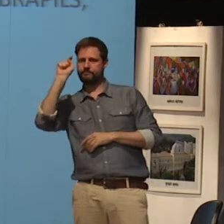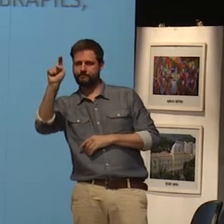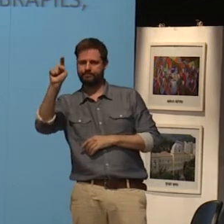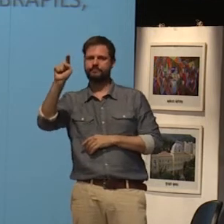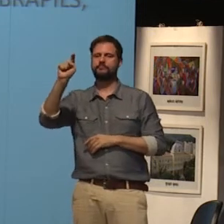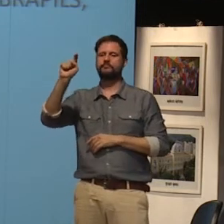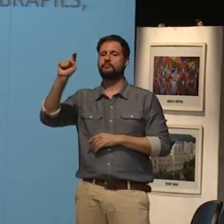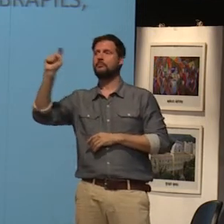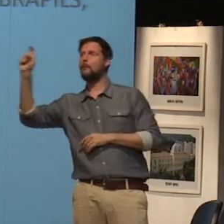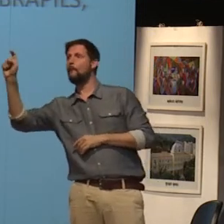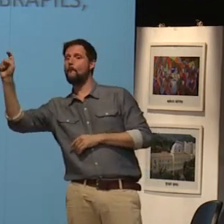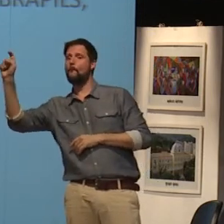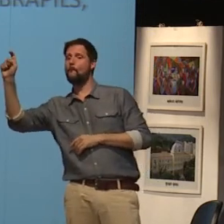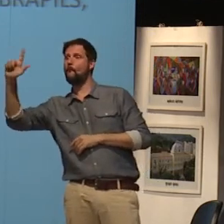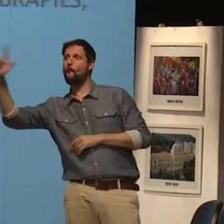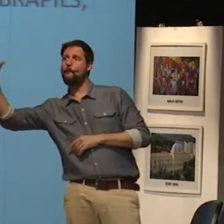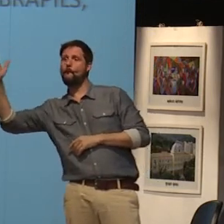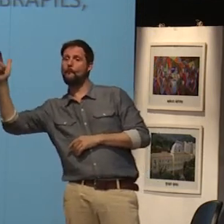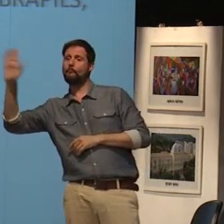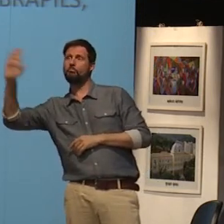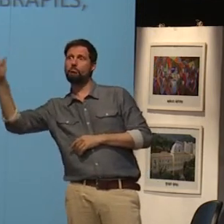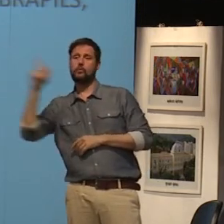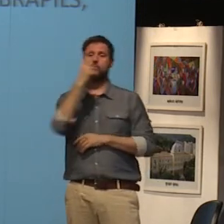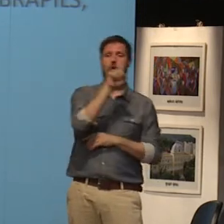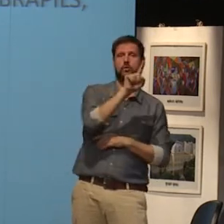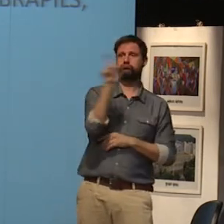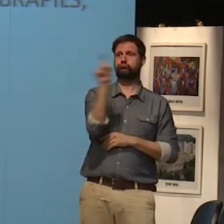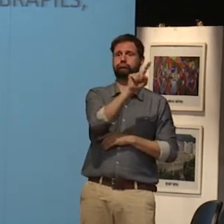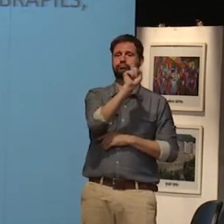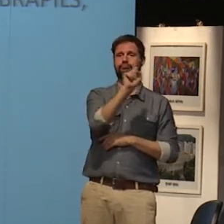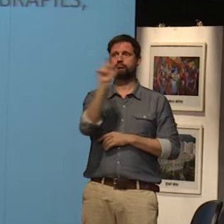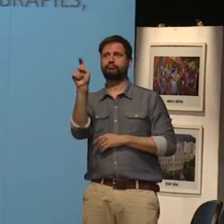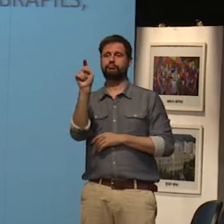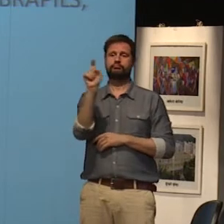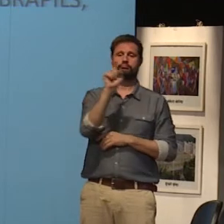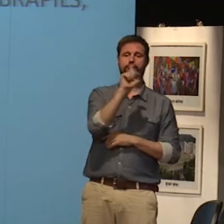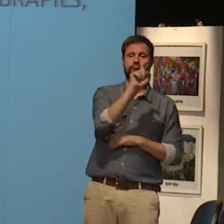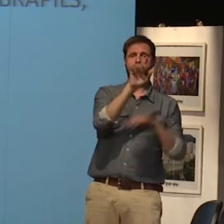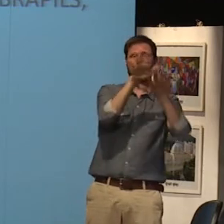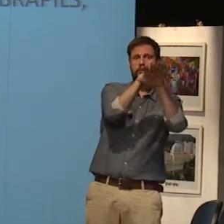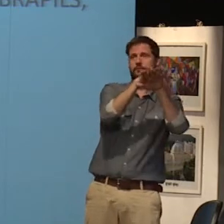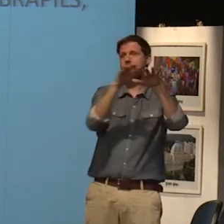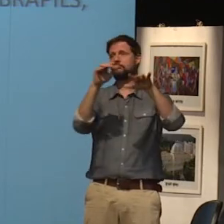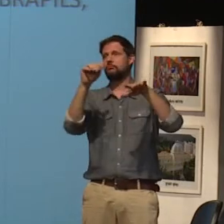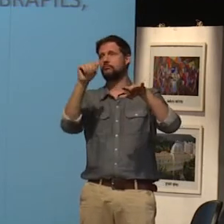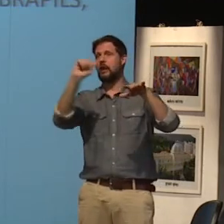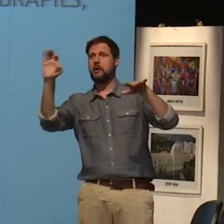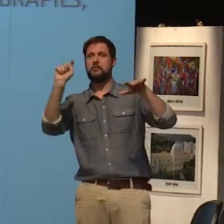inclusão, e aí nessa outra parte, dentro de um site, a